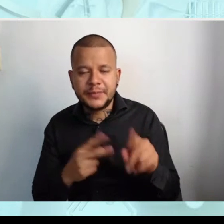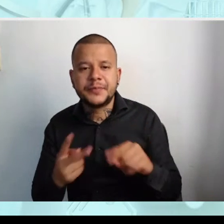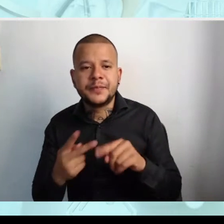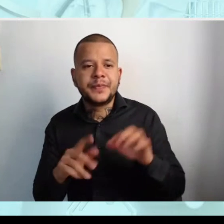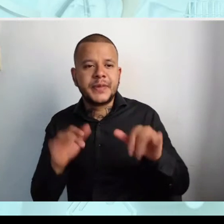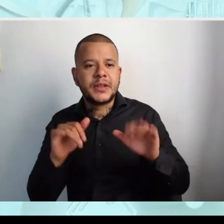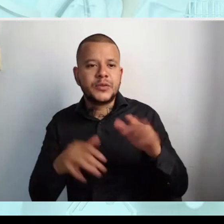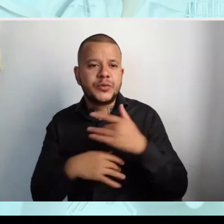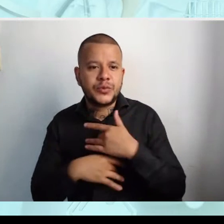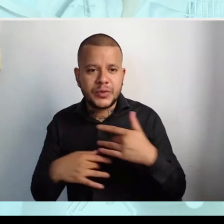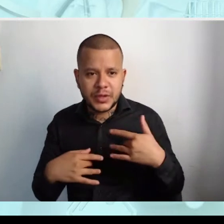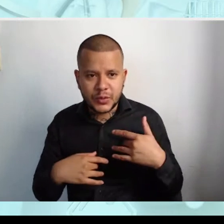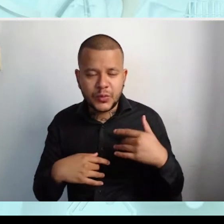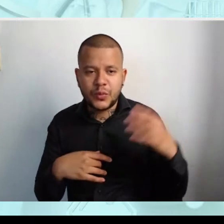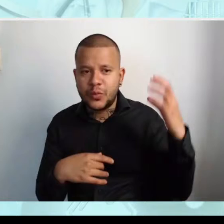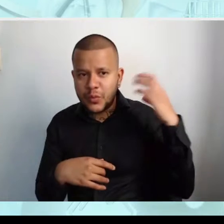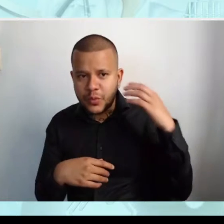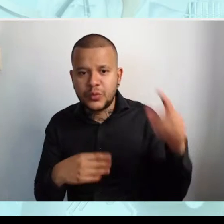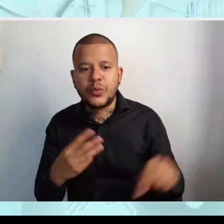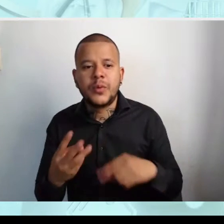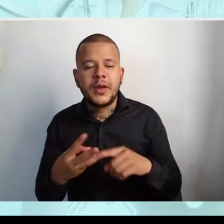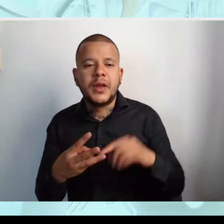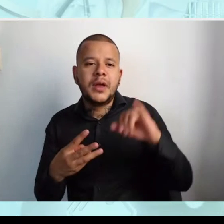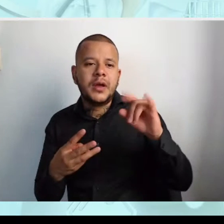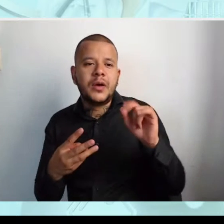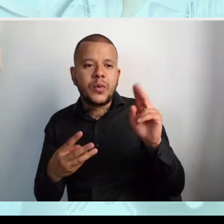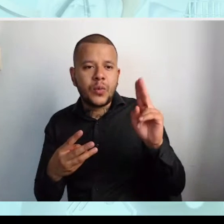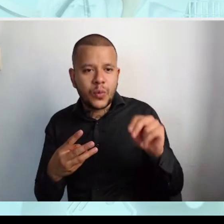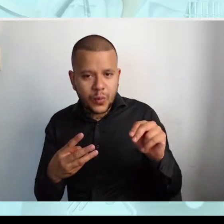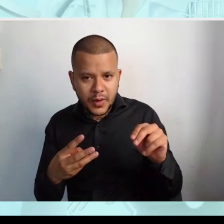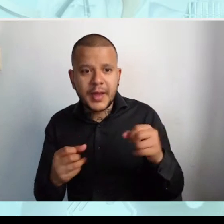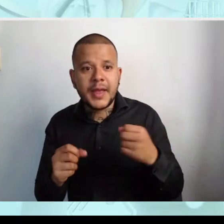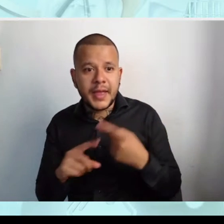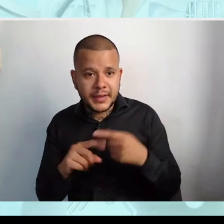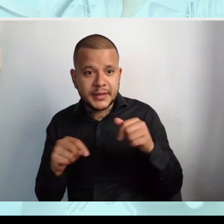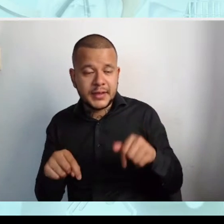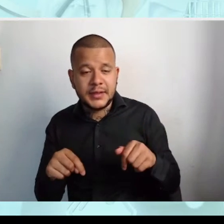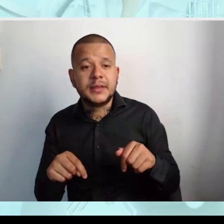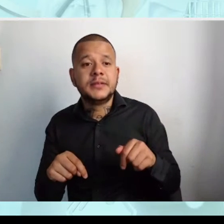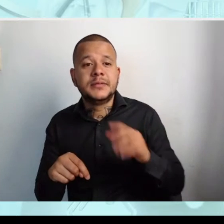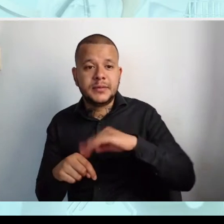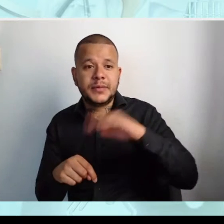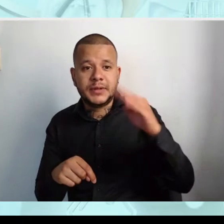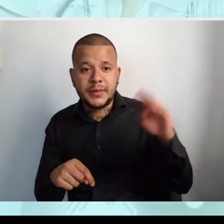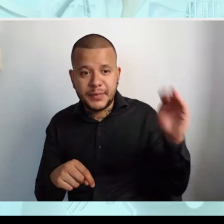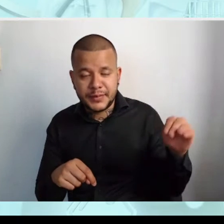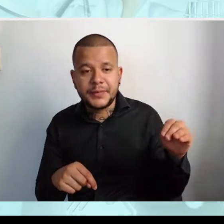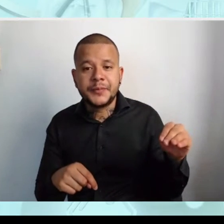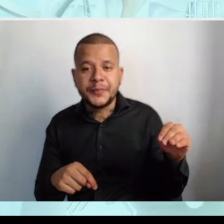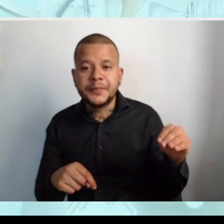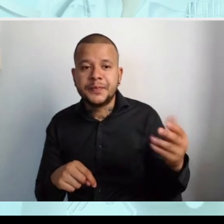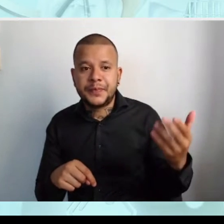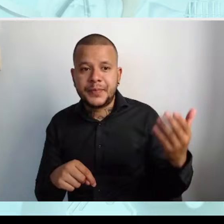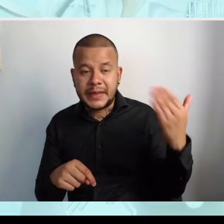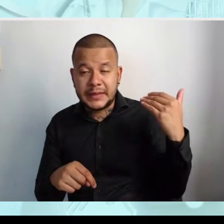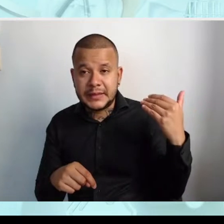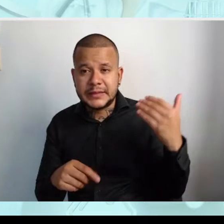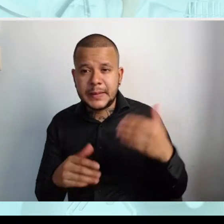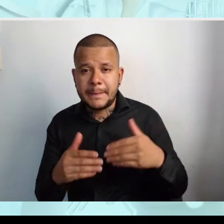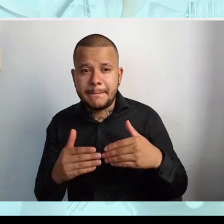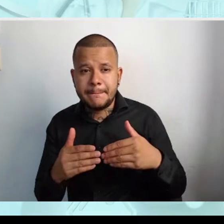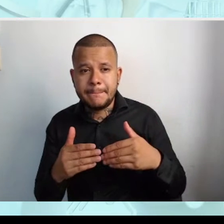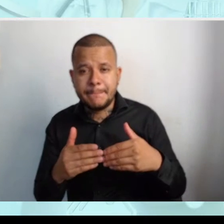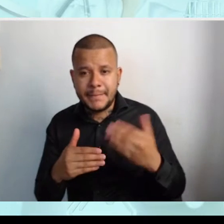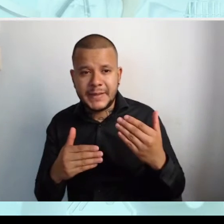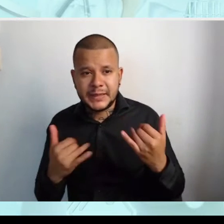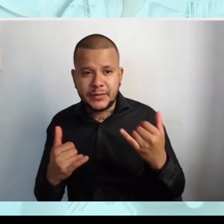de salud en Córdoba, al doctor Juan Gonzalo, quien fue secretario nuestro aquí en el Departamento de Antioquia, iniciando esta